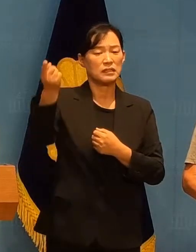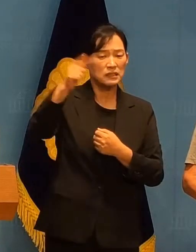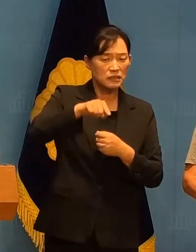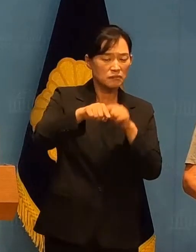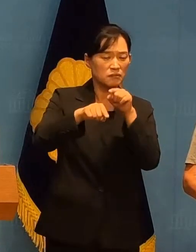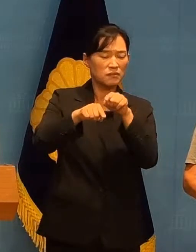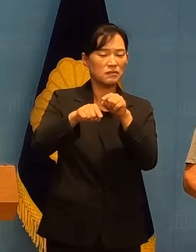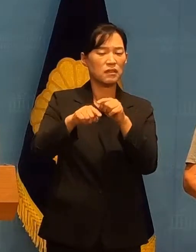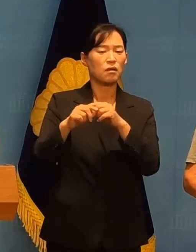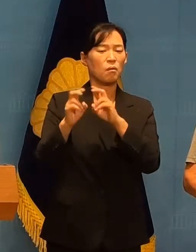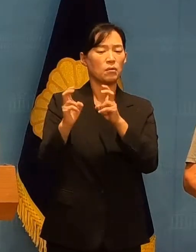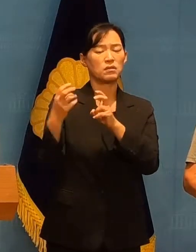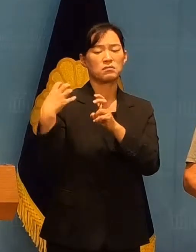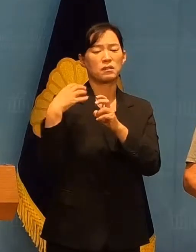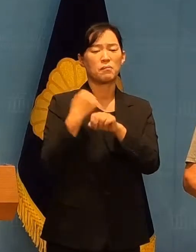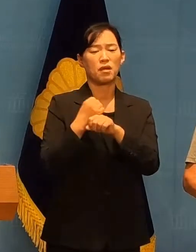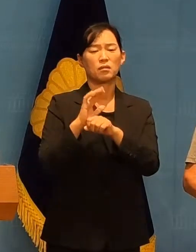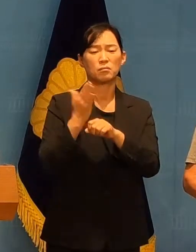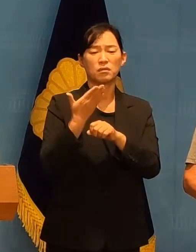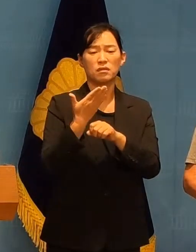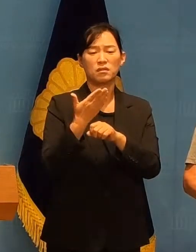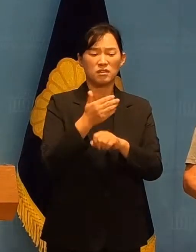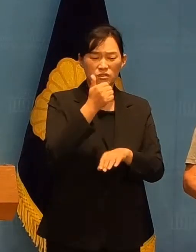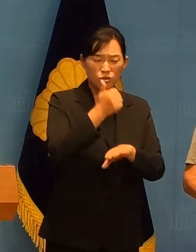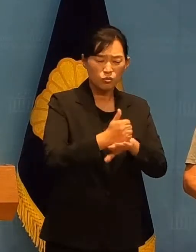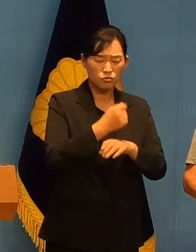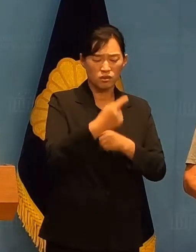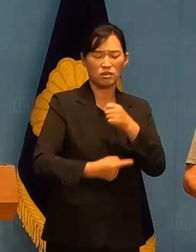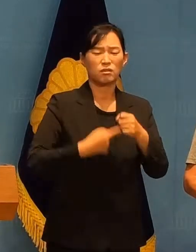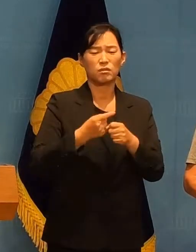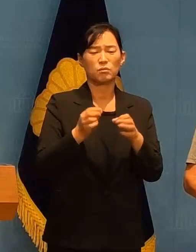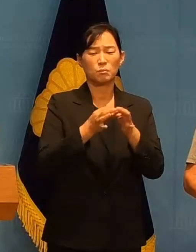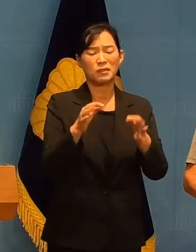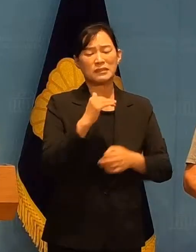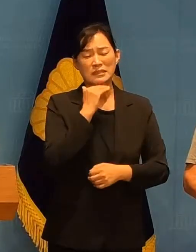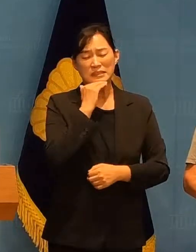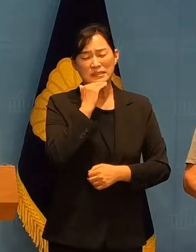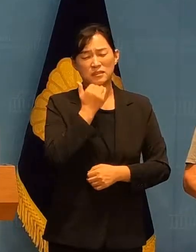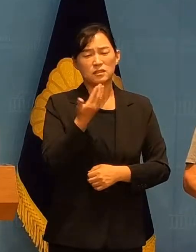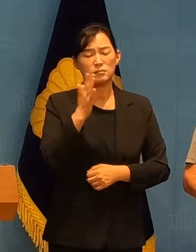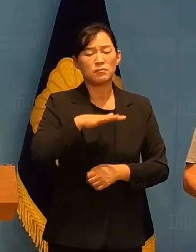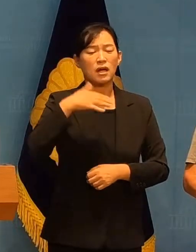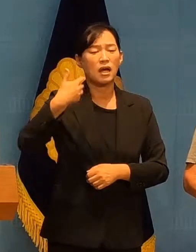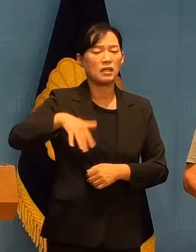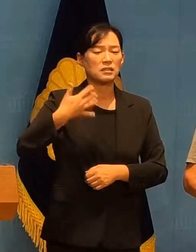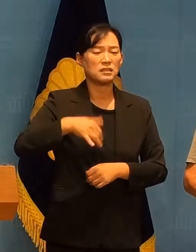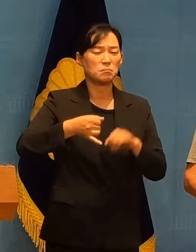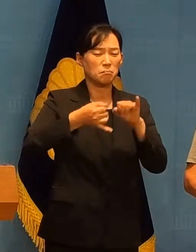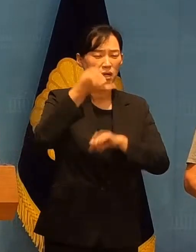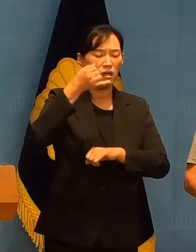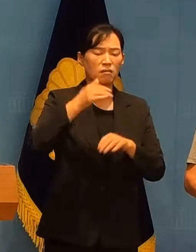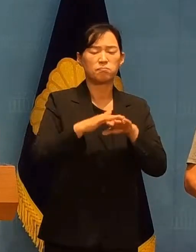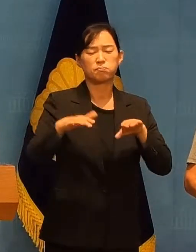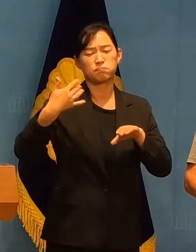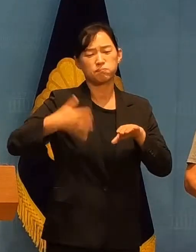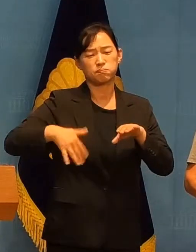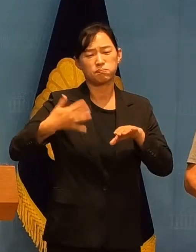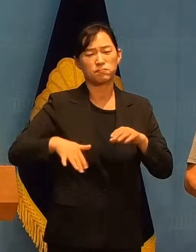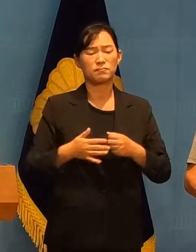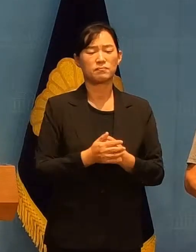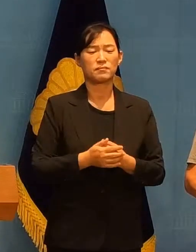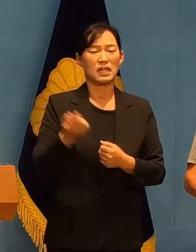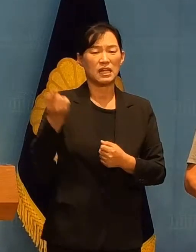책임을 져야 된다. 이렇게 돼서 결국 1년 동안 기다렸지만 아직도 체불금은 해결되지 않았습니다.